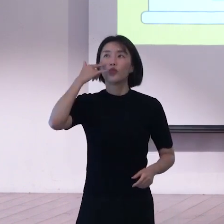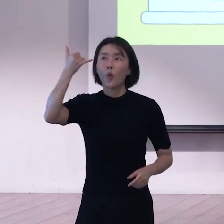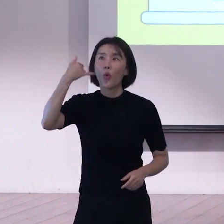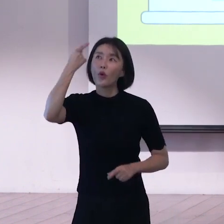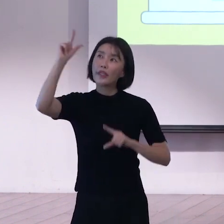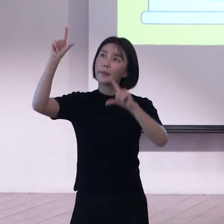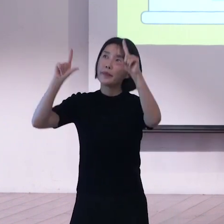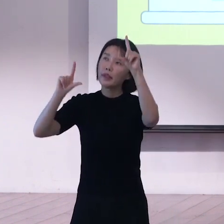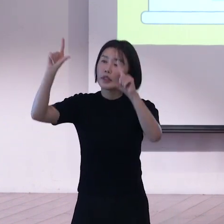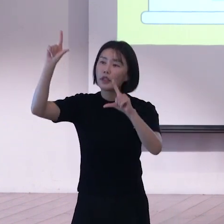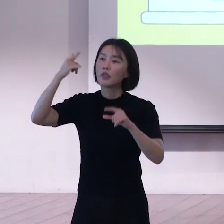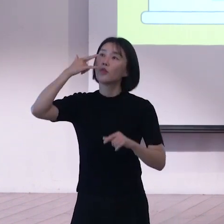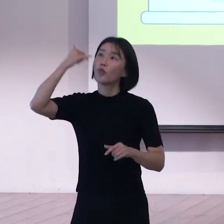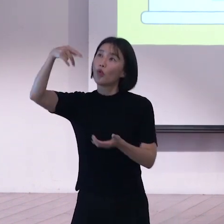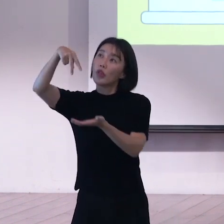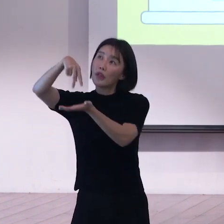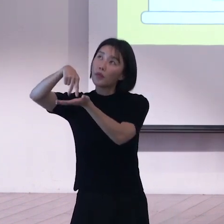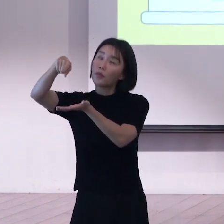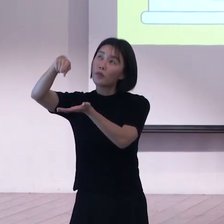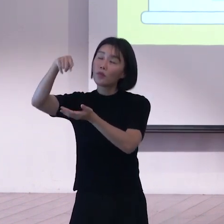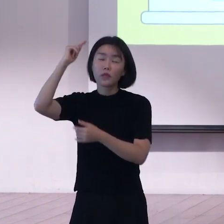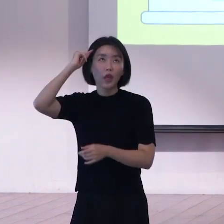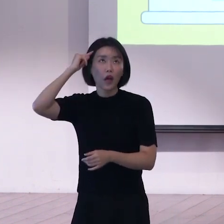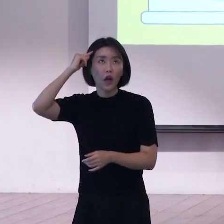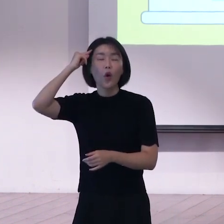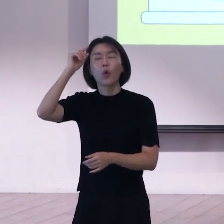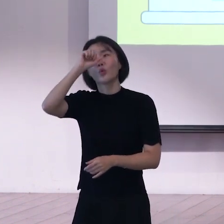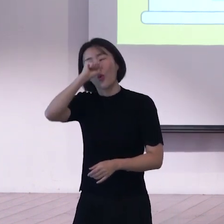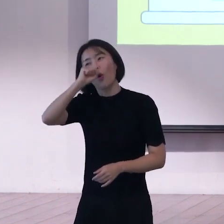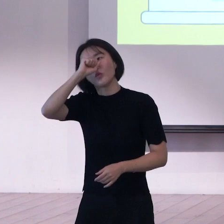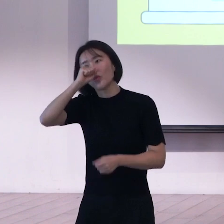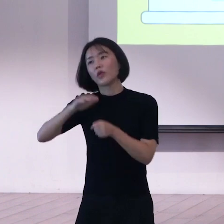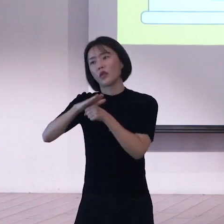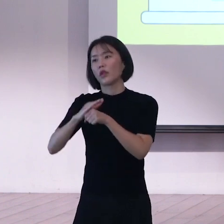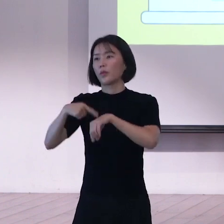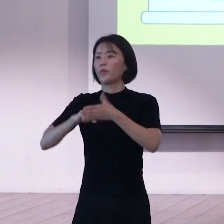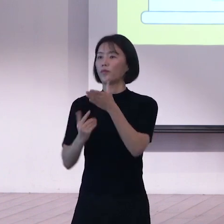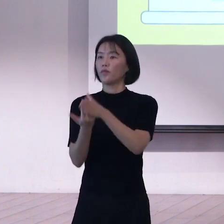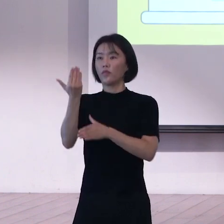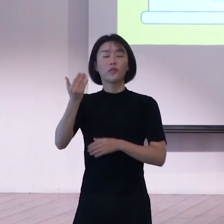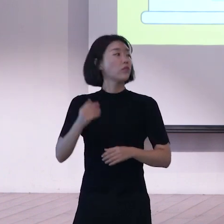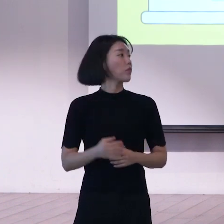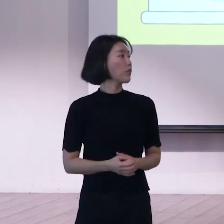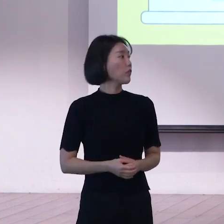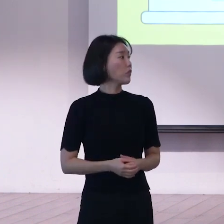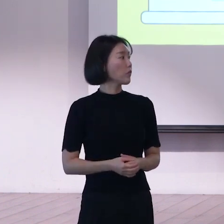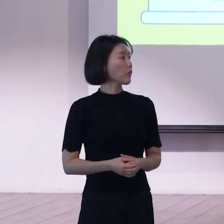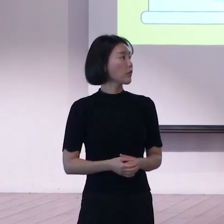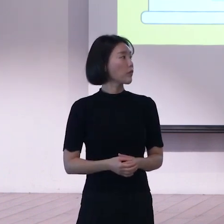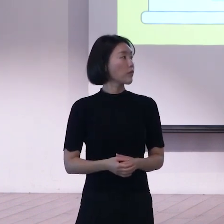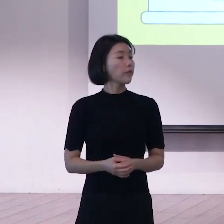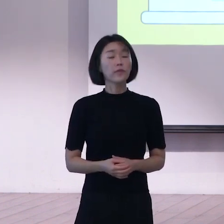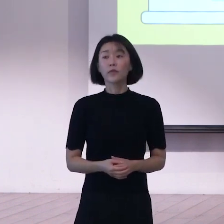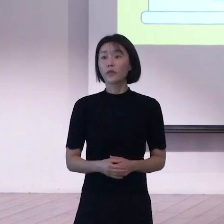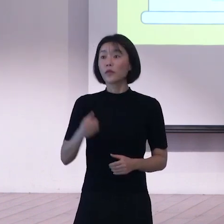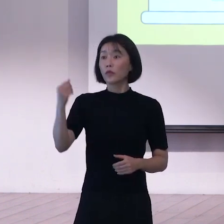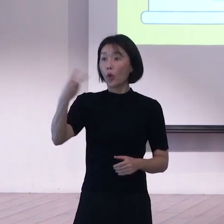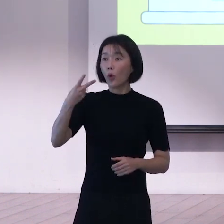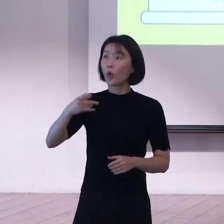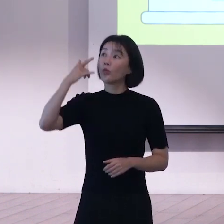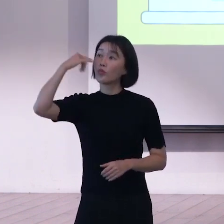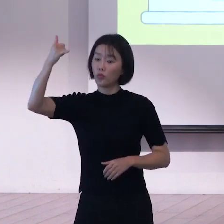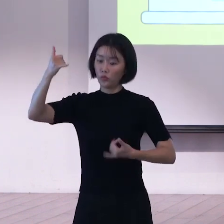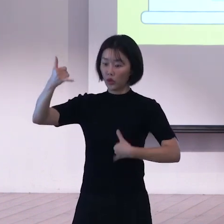대한 생각이 또 긍정적으로 형성이 될 거라고 생각이 됩니다. 그리고